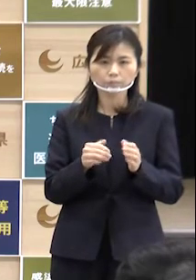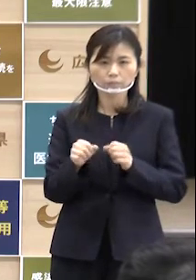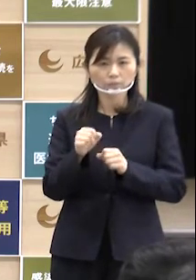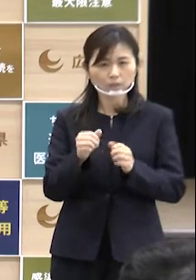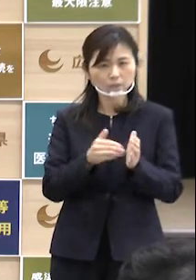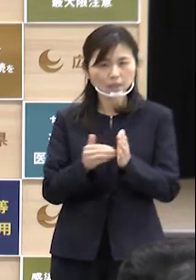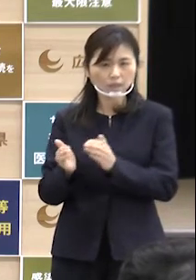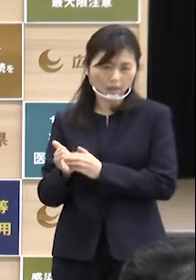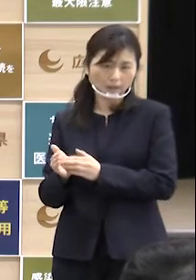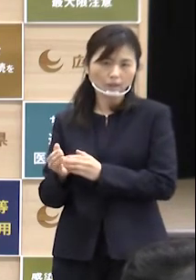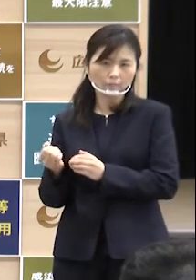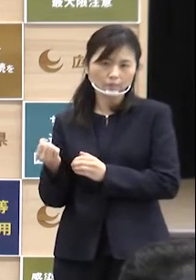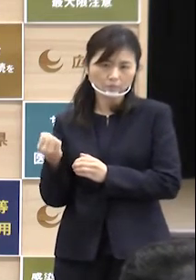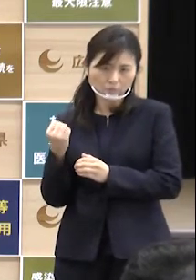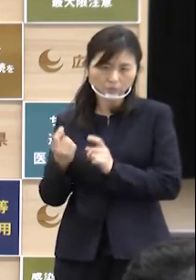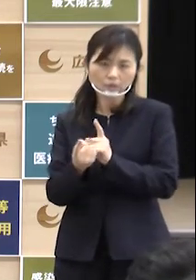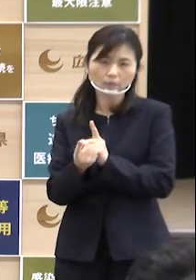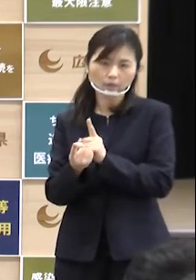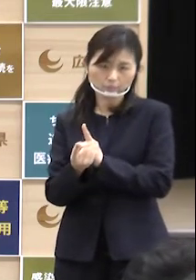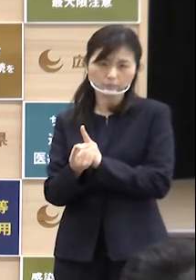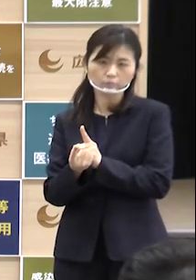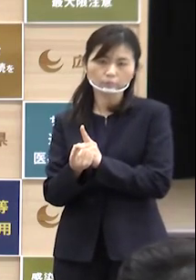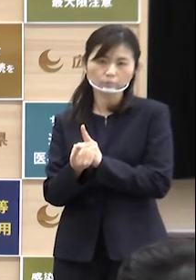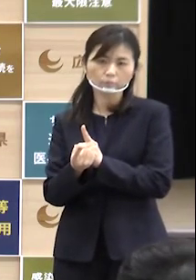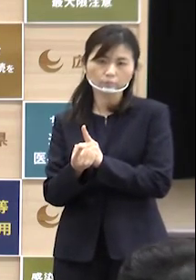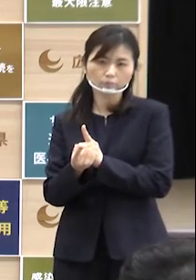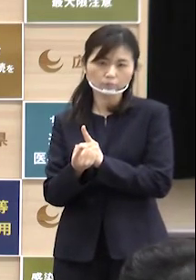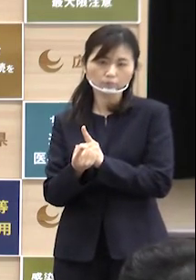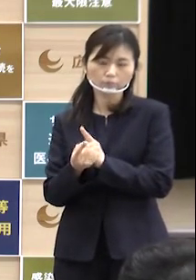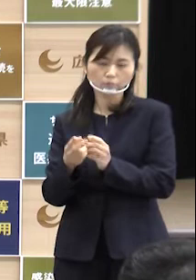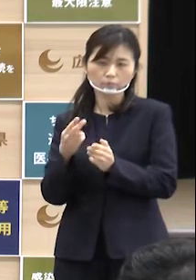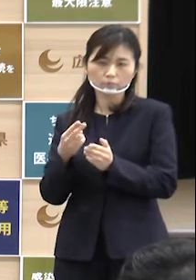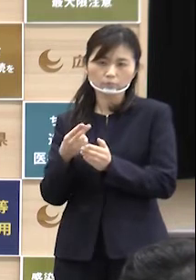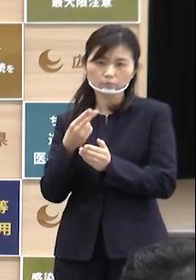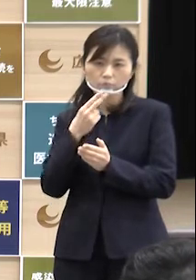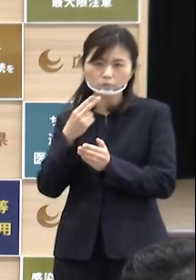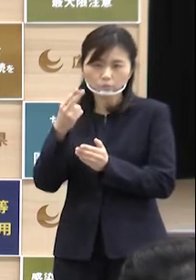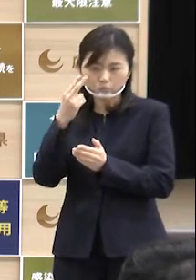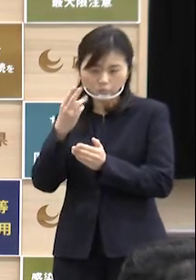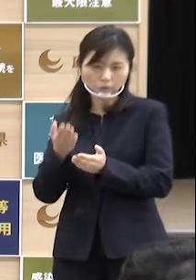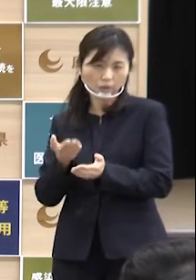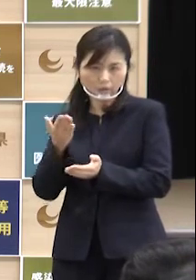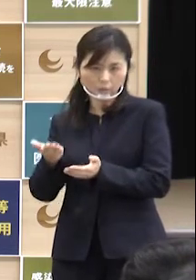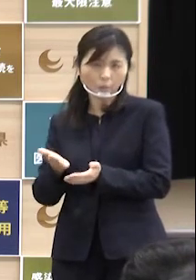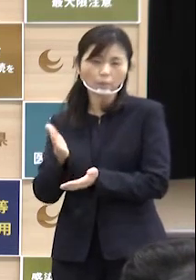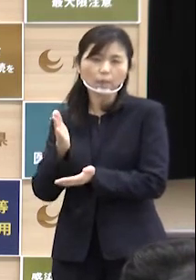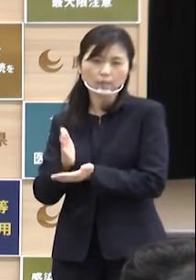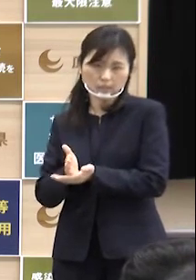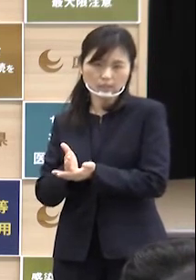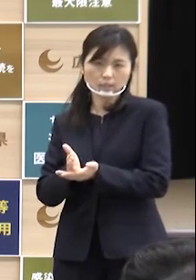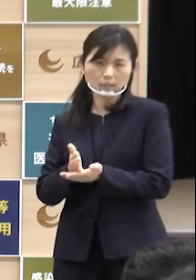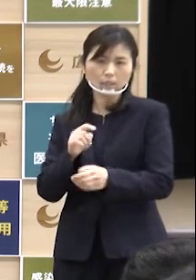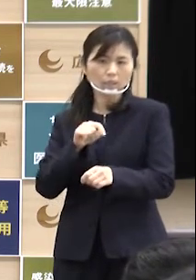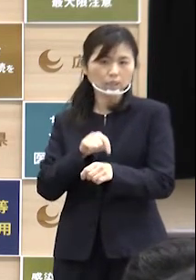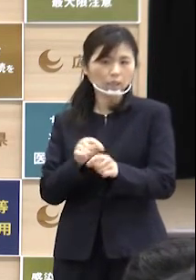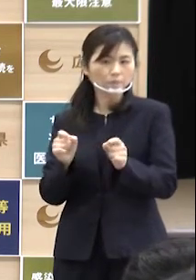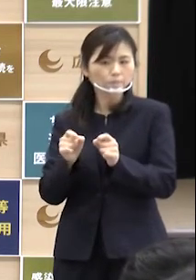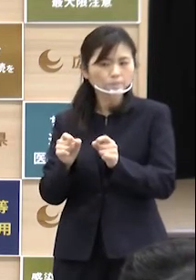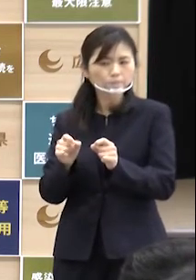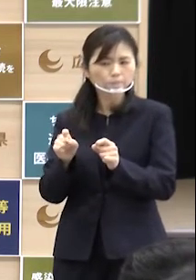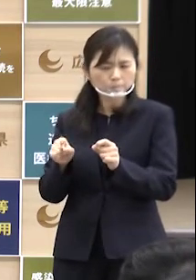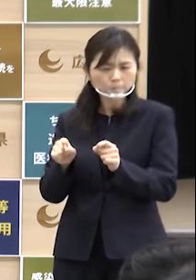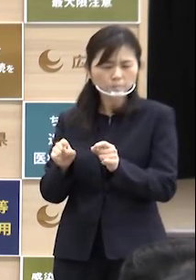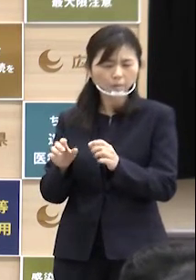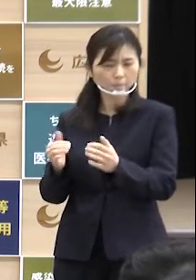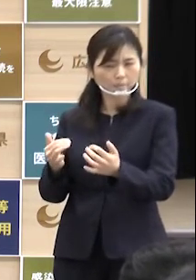対策、飲食店の酒類提供停止とか、時短とか、 というところにから影響を受け